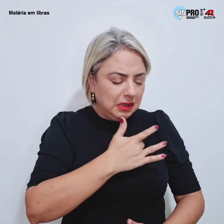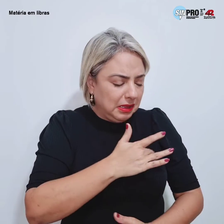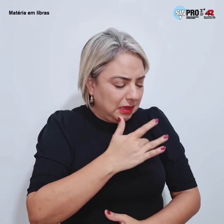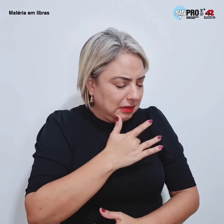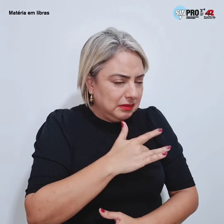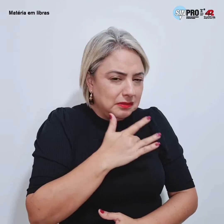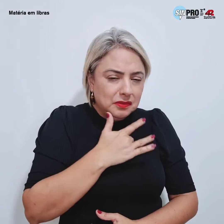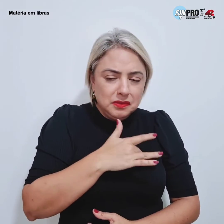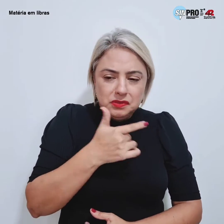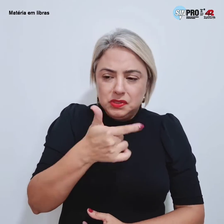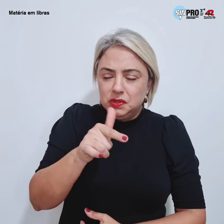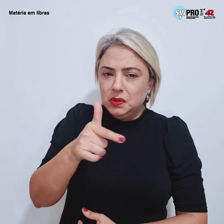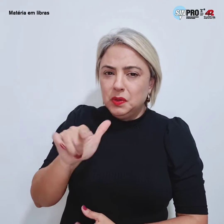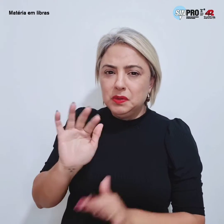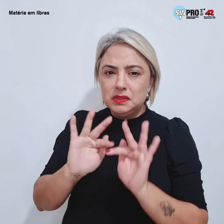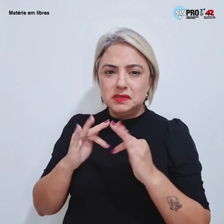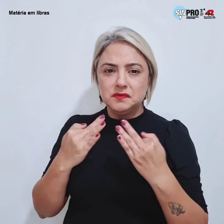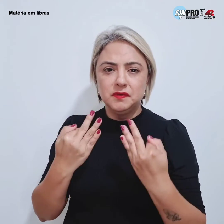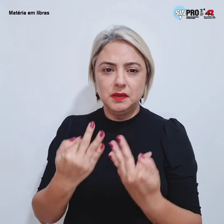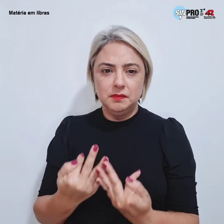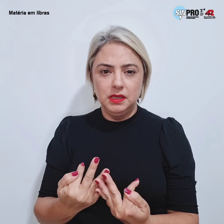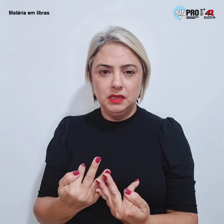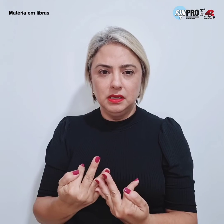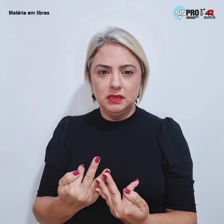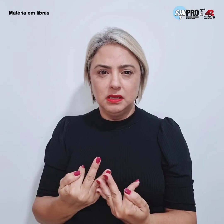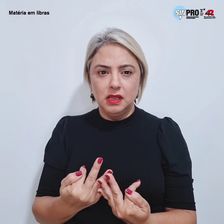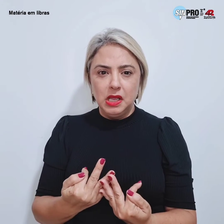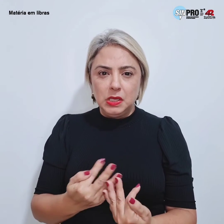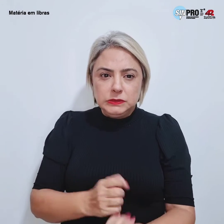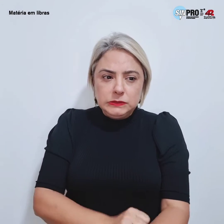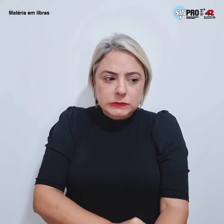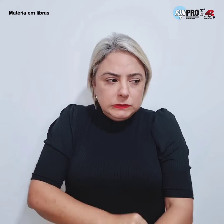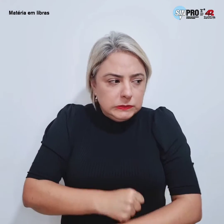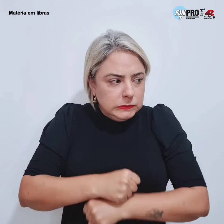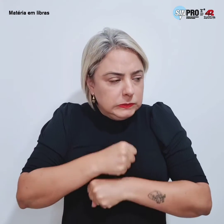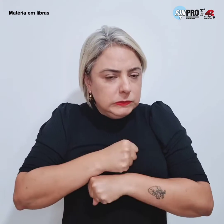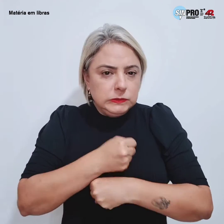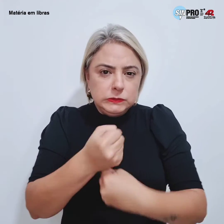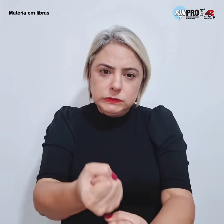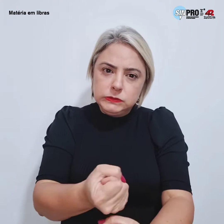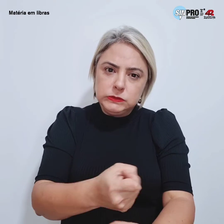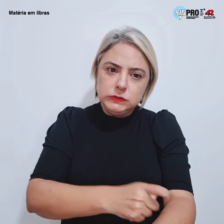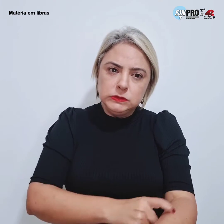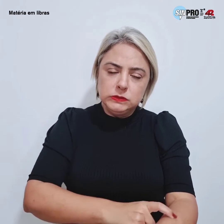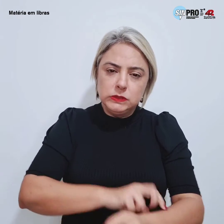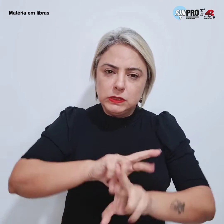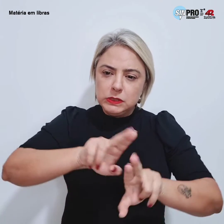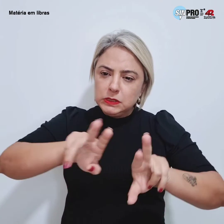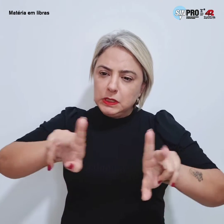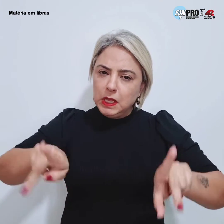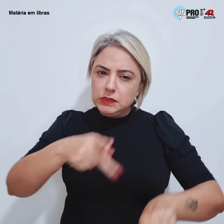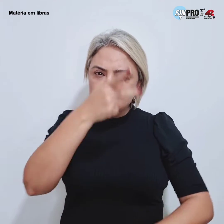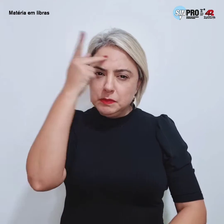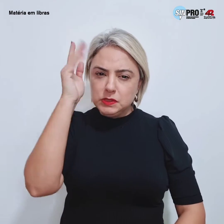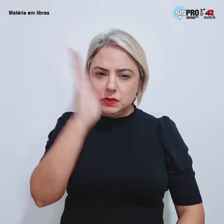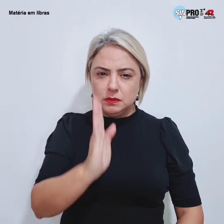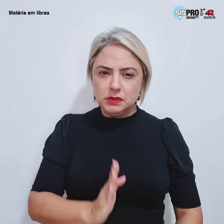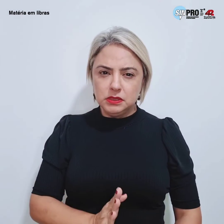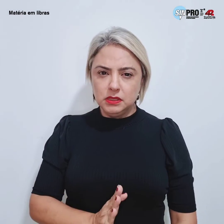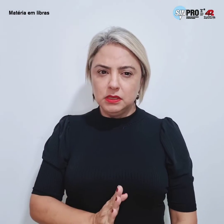outras milhares, sobre a indignação e a revolta de centenas de milhares de brasileiros, os